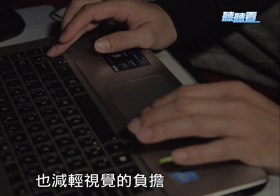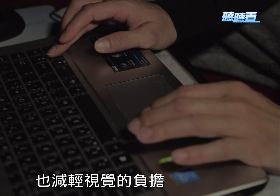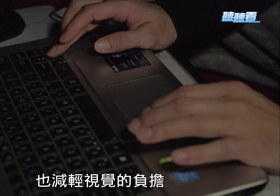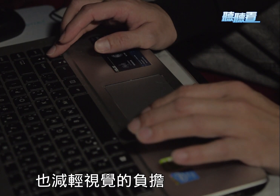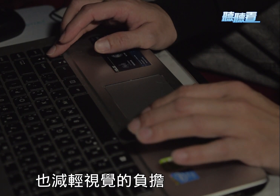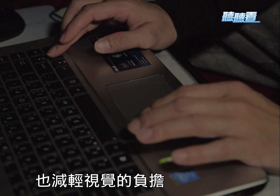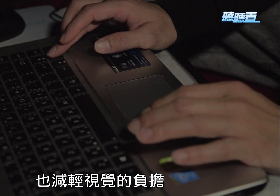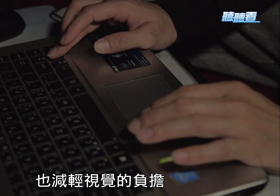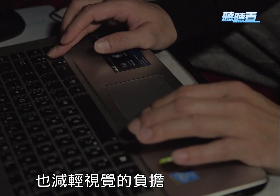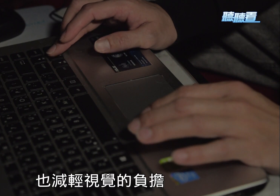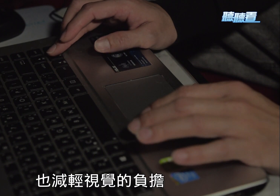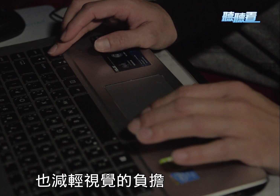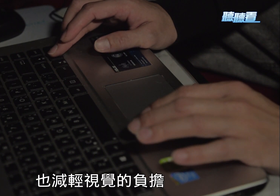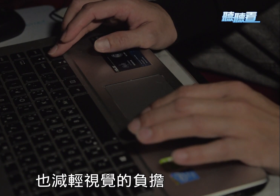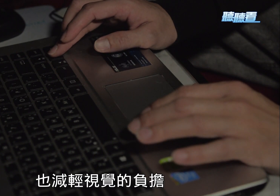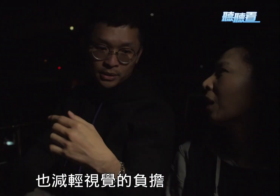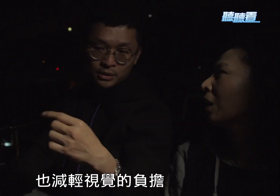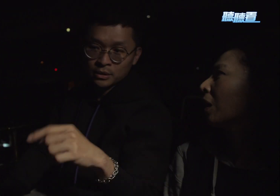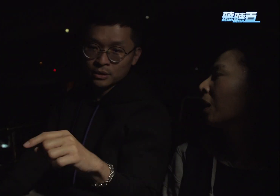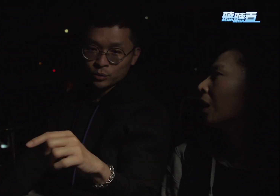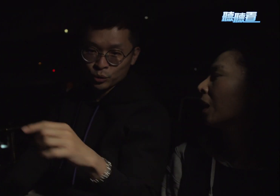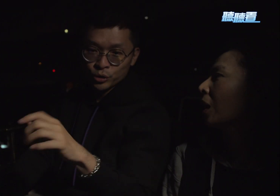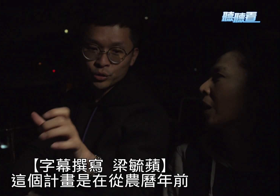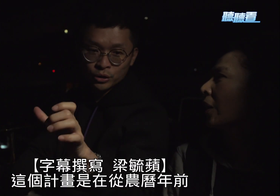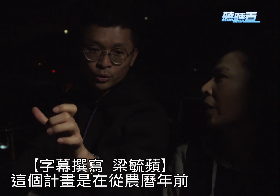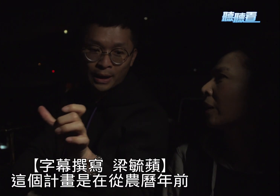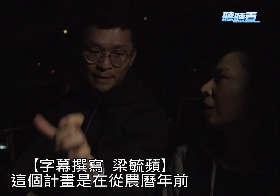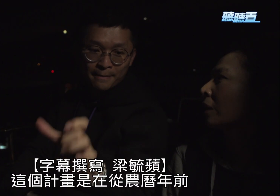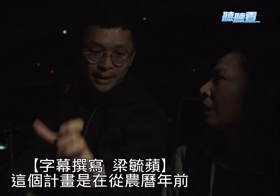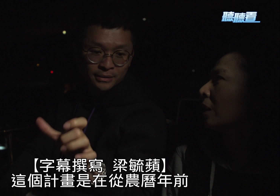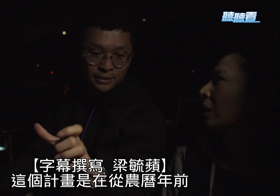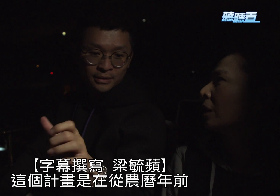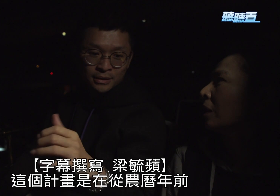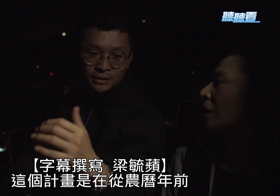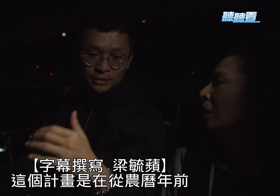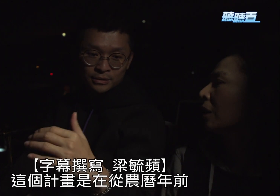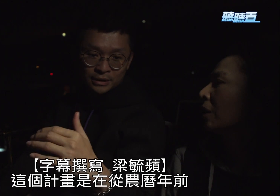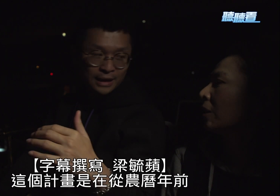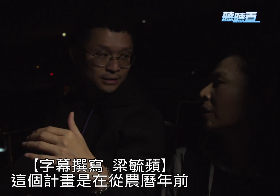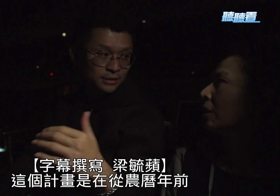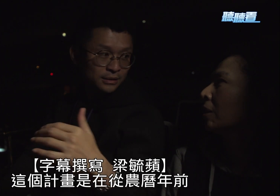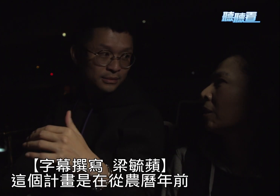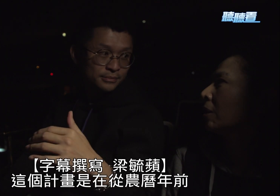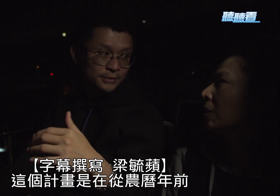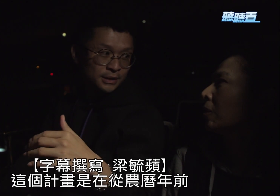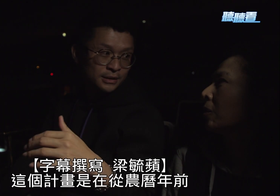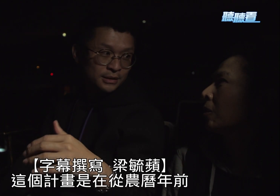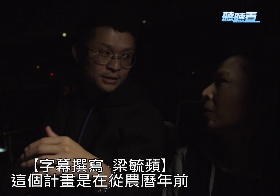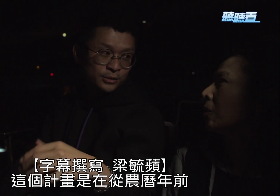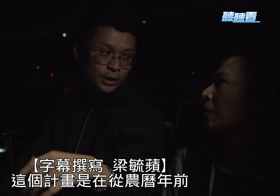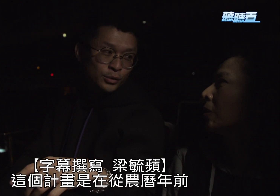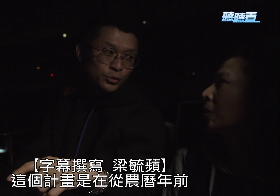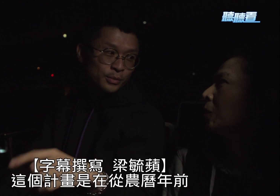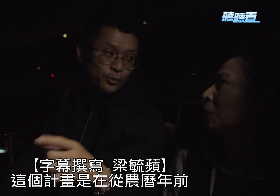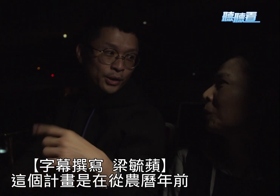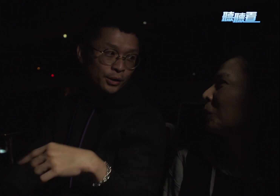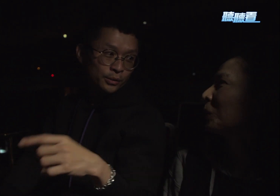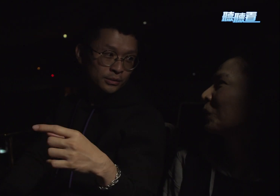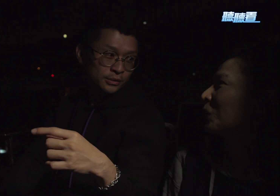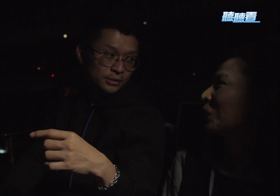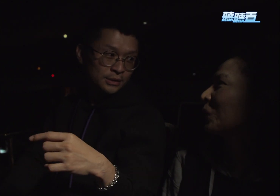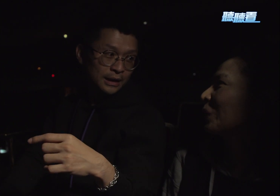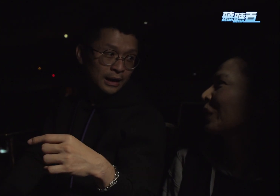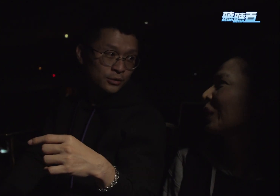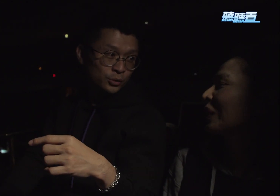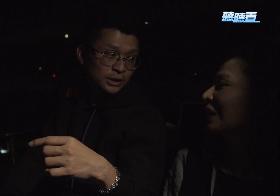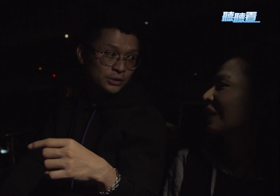准，也减轻视觉的负担。 这个计划是在从农历年前那